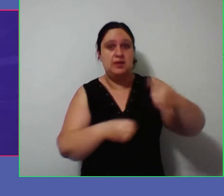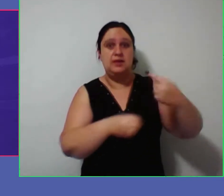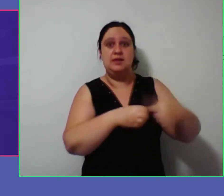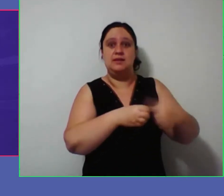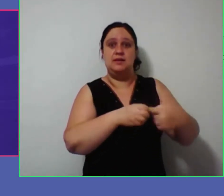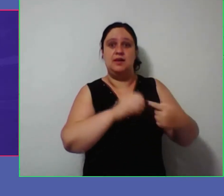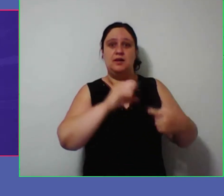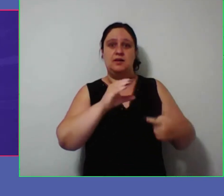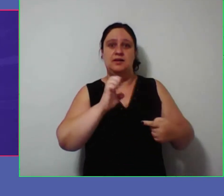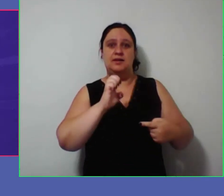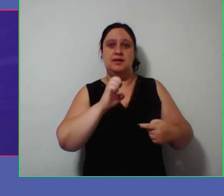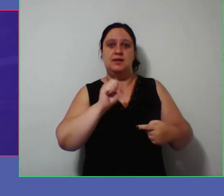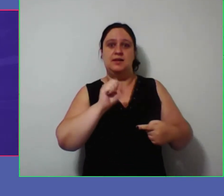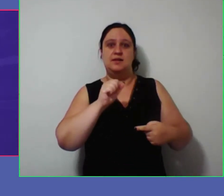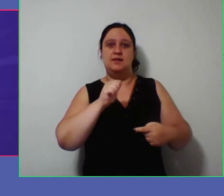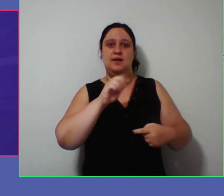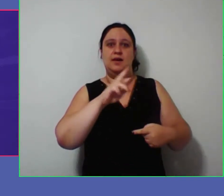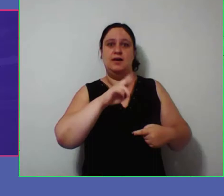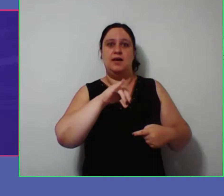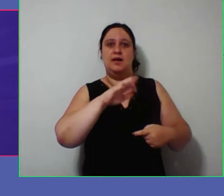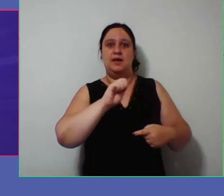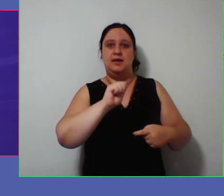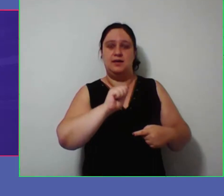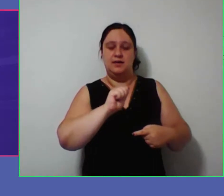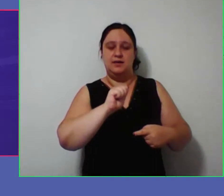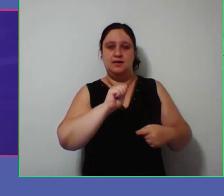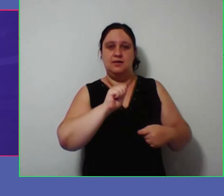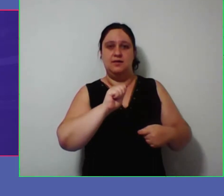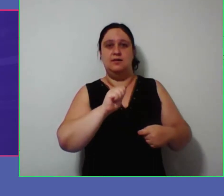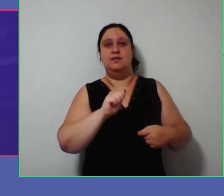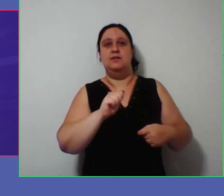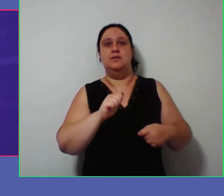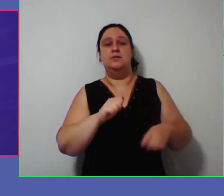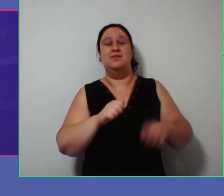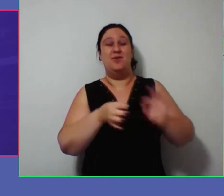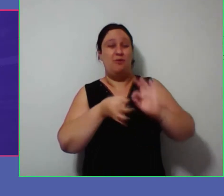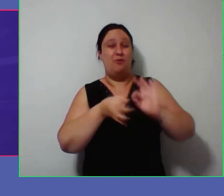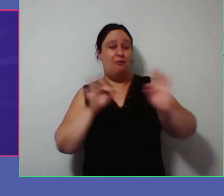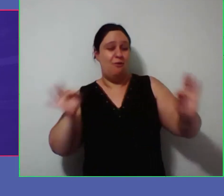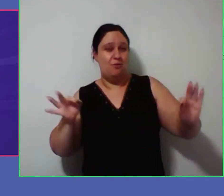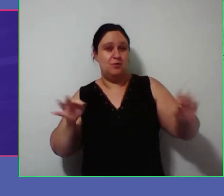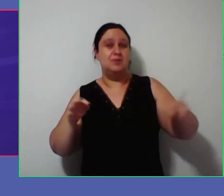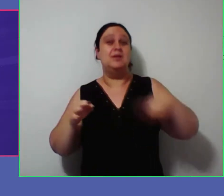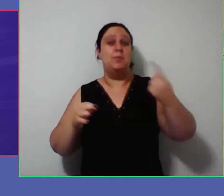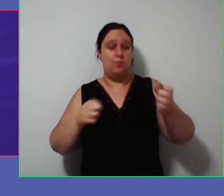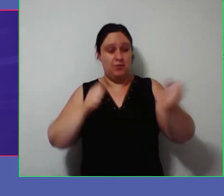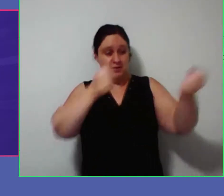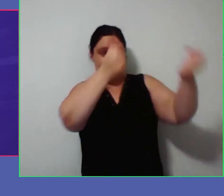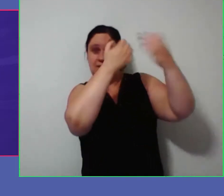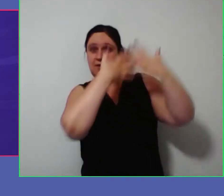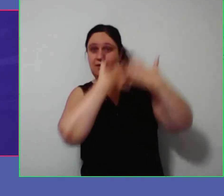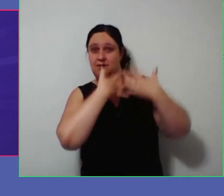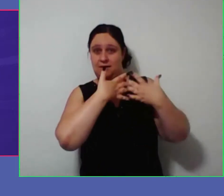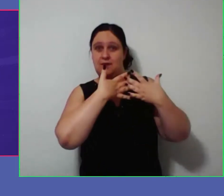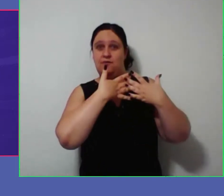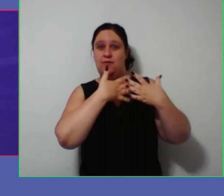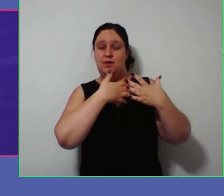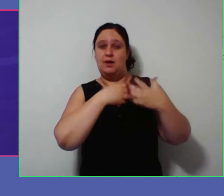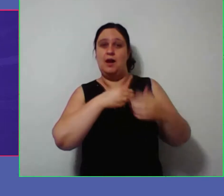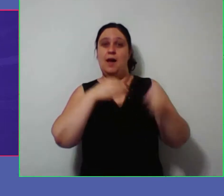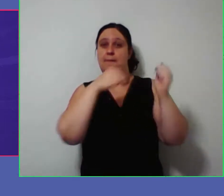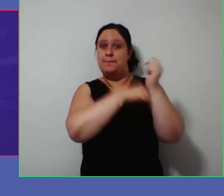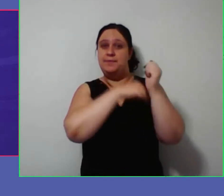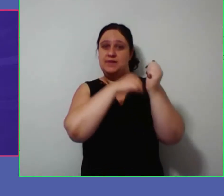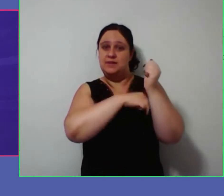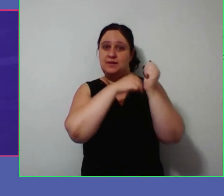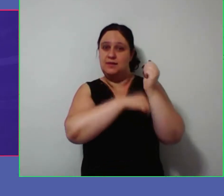lugar distante para trazer essa grande revelação, desvendar o mistério que estava em seu coração.